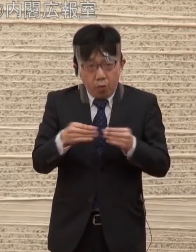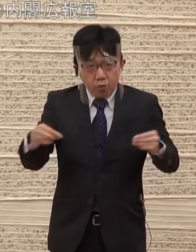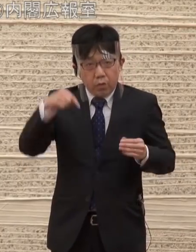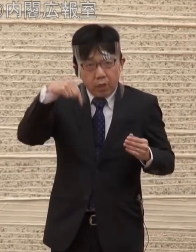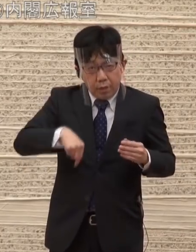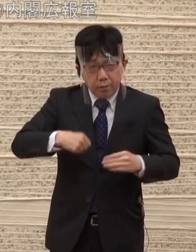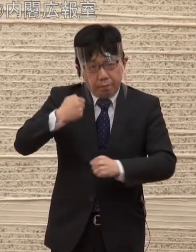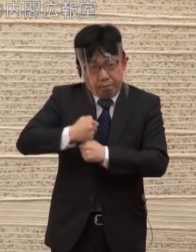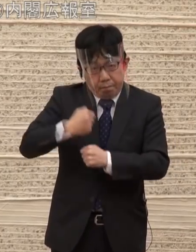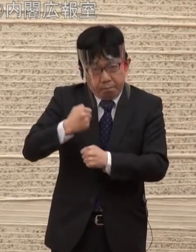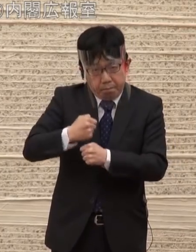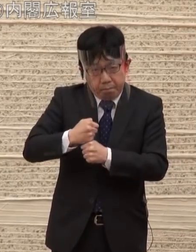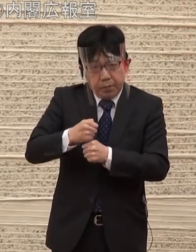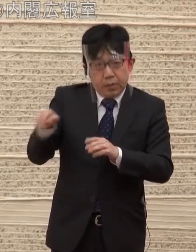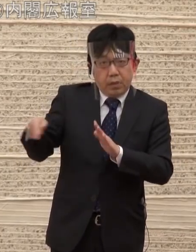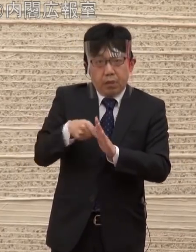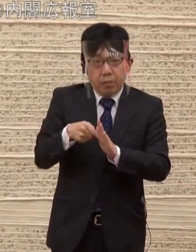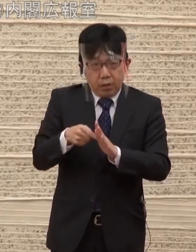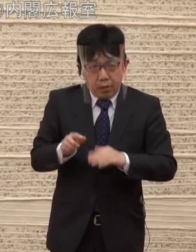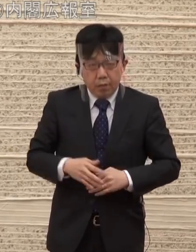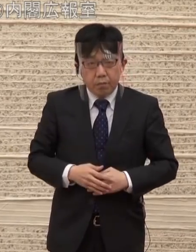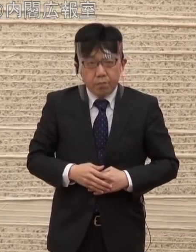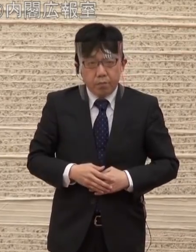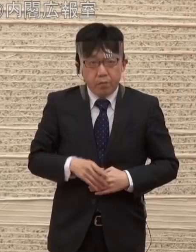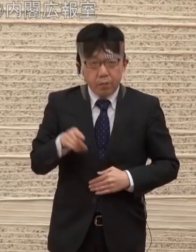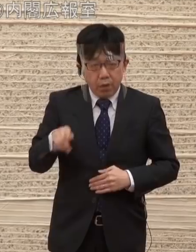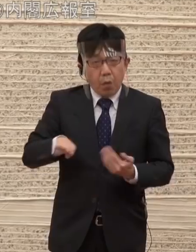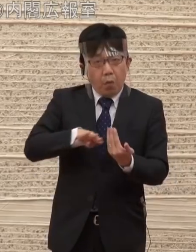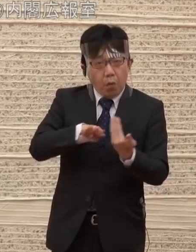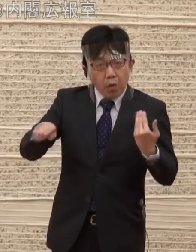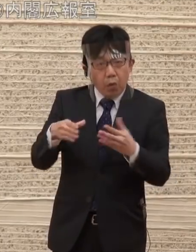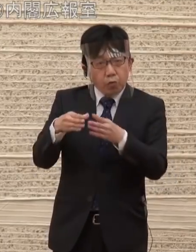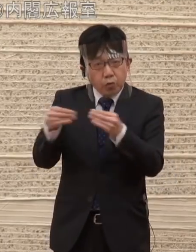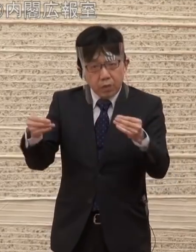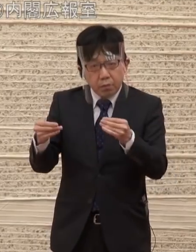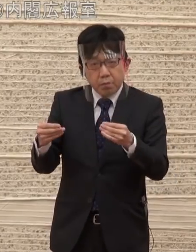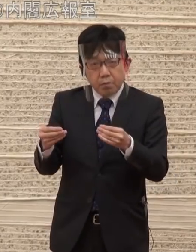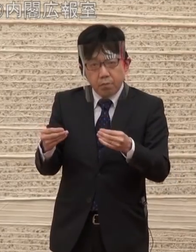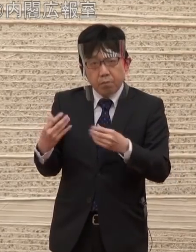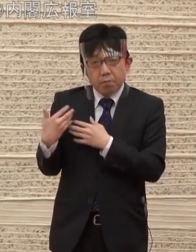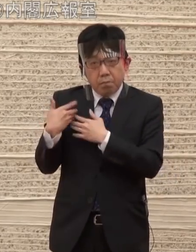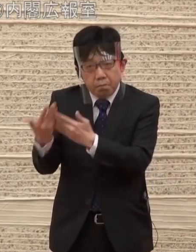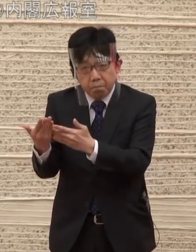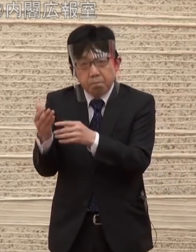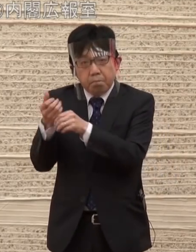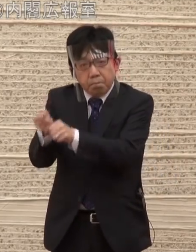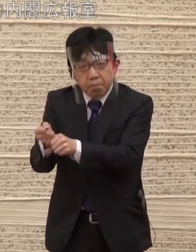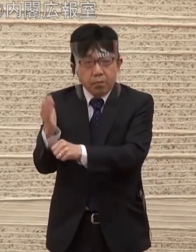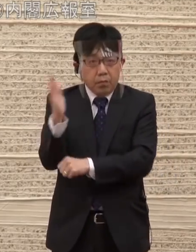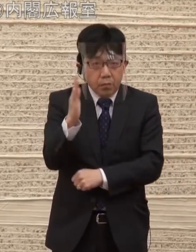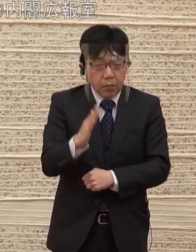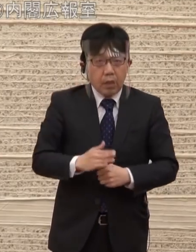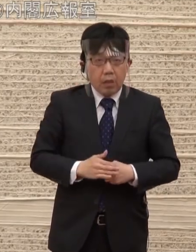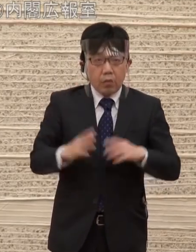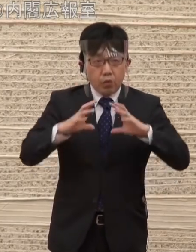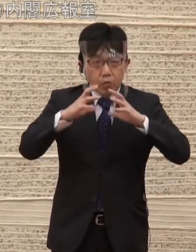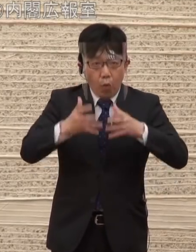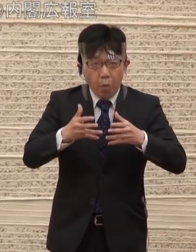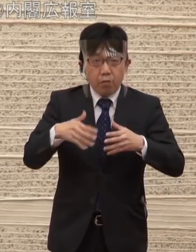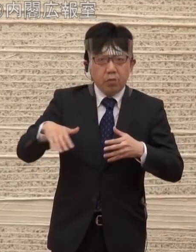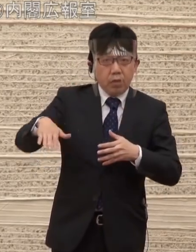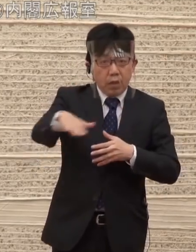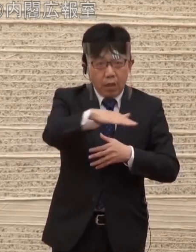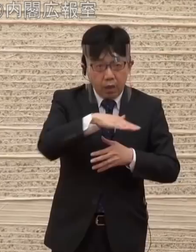取り組んできました特定の国に依存するのではなくグローバルな世界で強靭